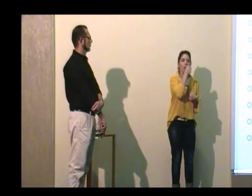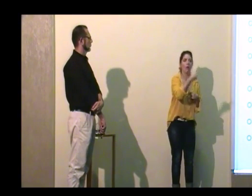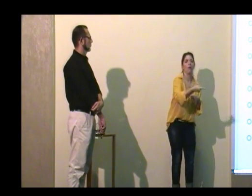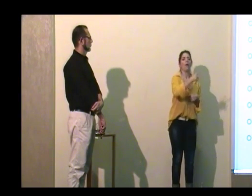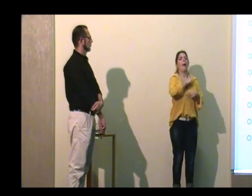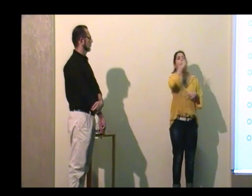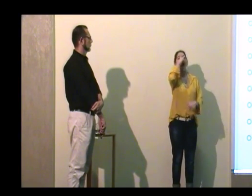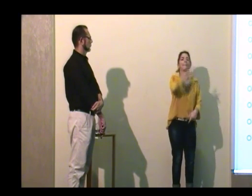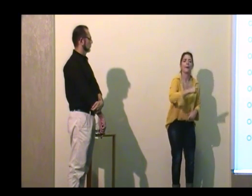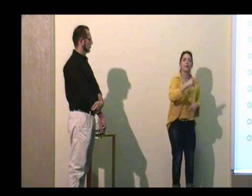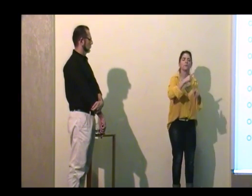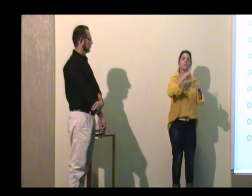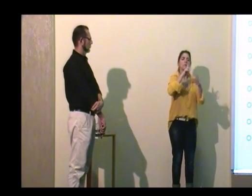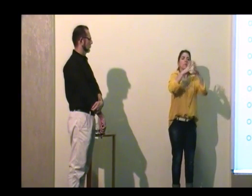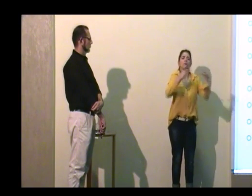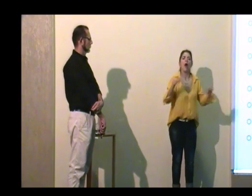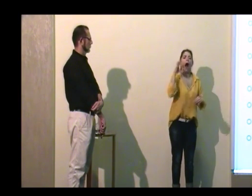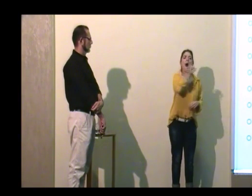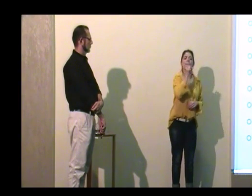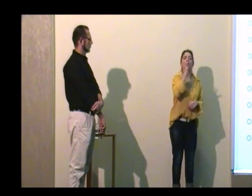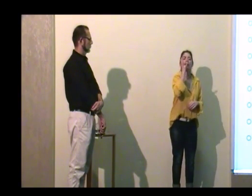A pessoa fica doente